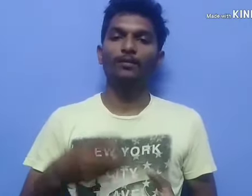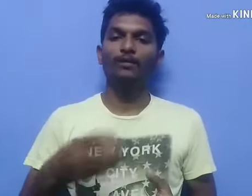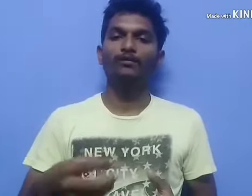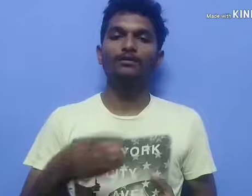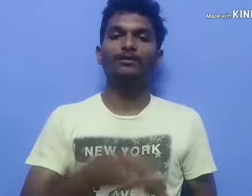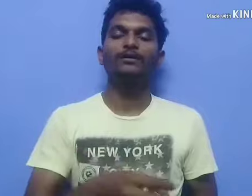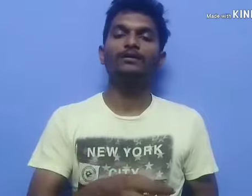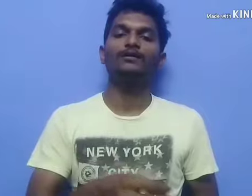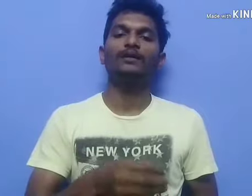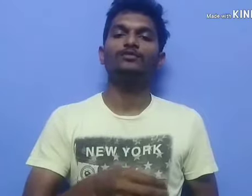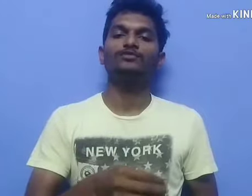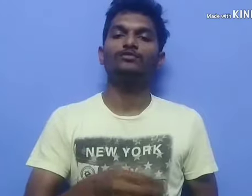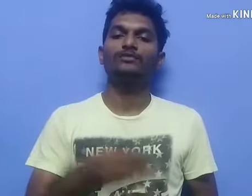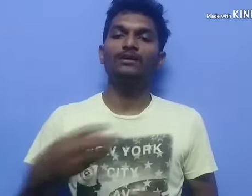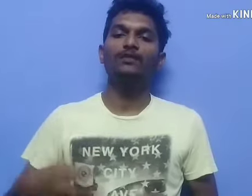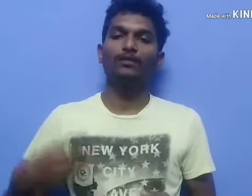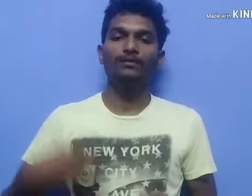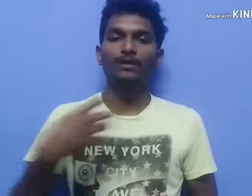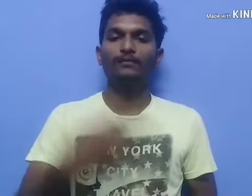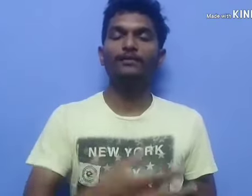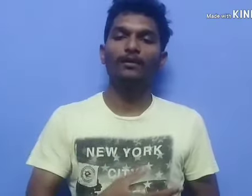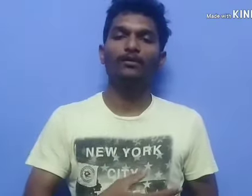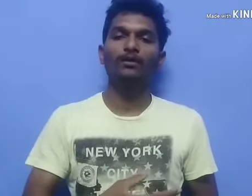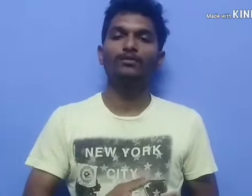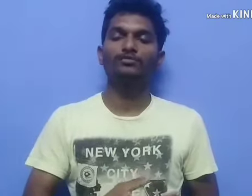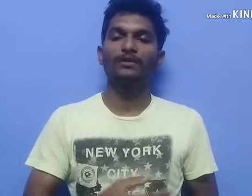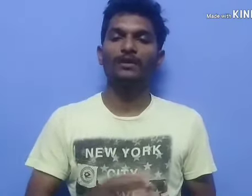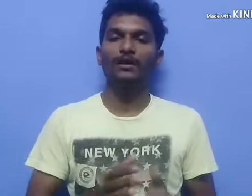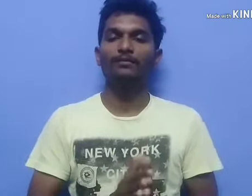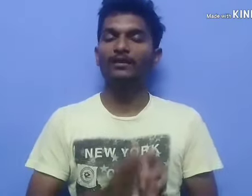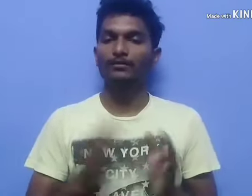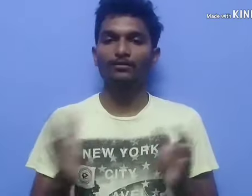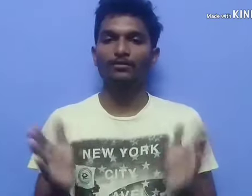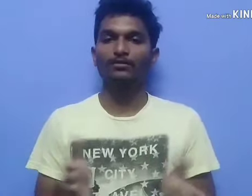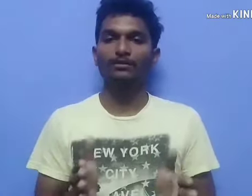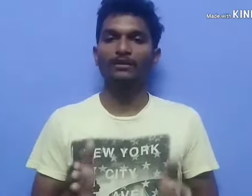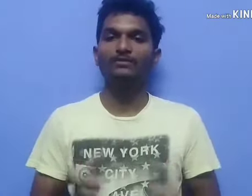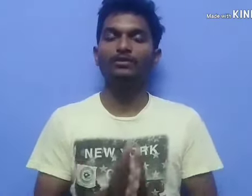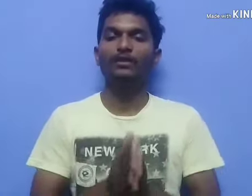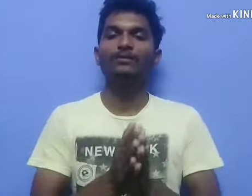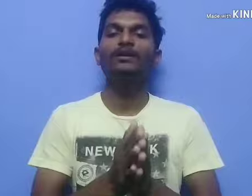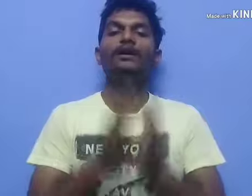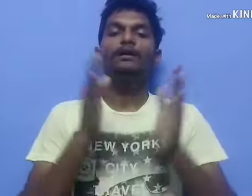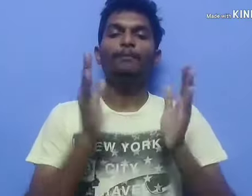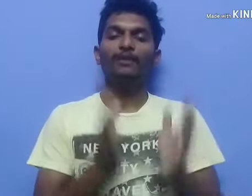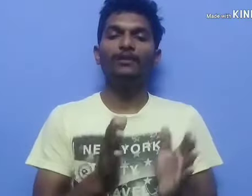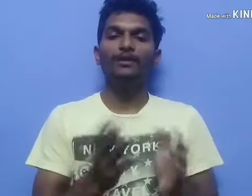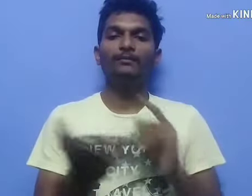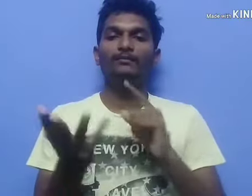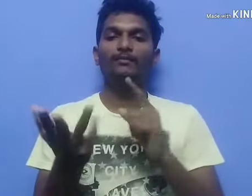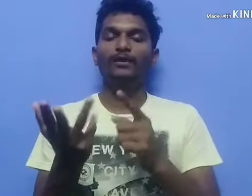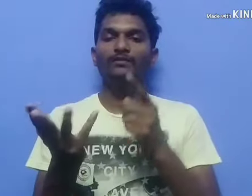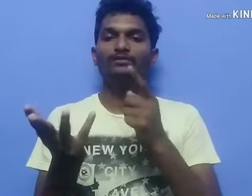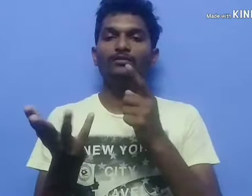அவர் வந்து 9th பொசிஷன் கொடுத்துருக்காங்க, அவர் வந்து எப்படி பவரை யூஸ் பண்ணியிருக்காரு அப்படிங்கிறத பொறுத்து கொடுத்துருப்பாங்க. ஸோ அந்த மாதிரி பவர், இப்போ ஃபர்ஸ்ட் வந்து